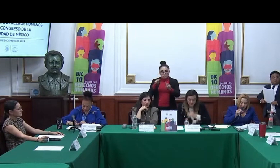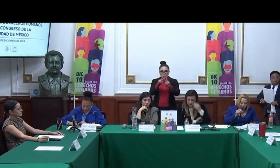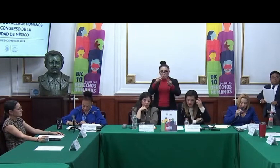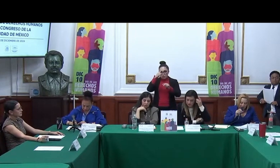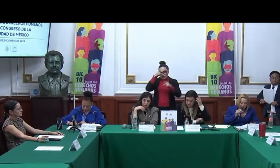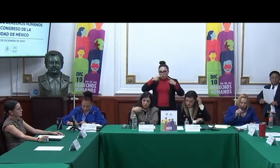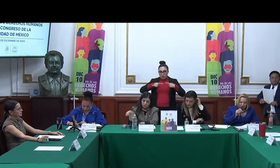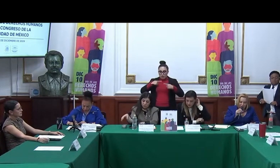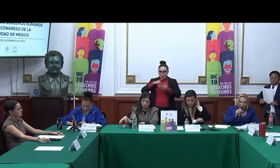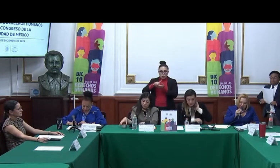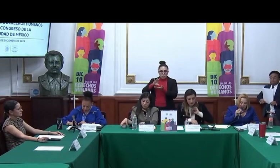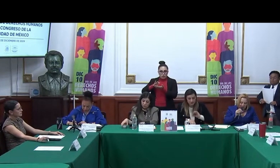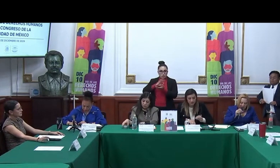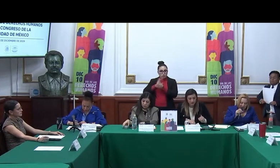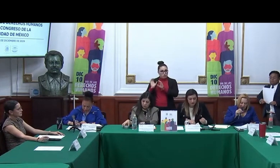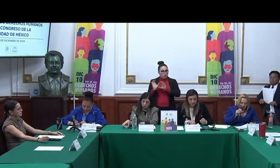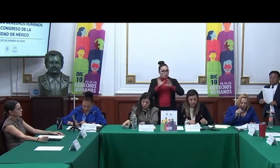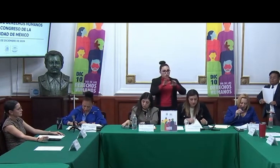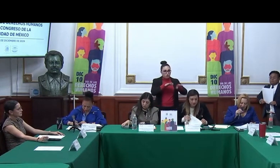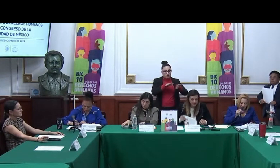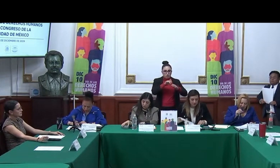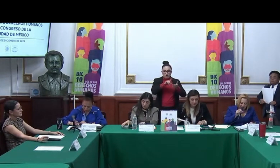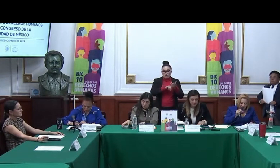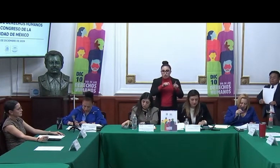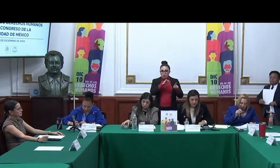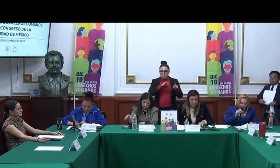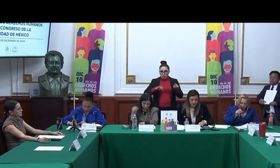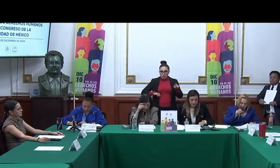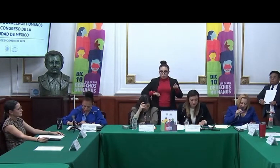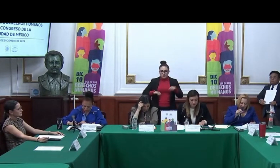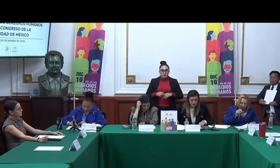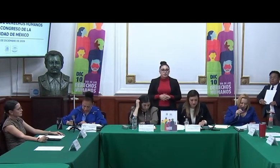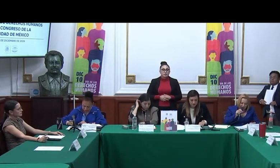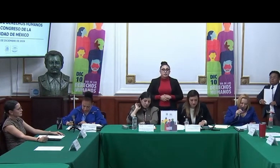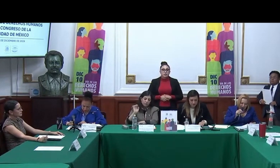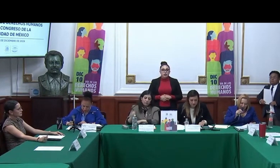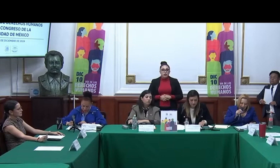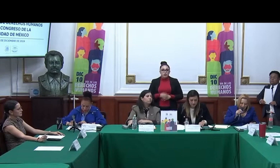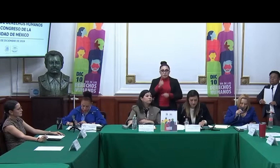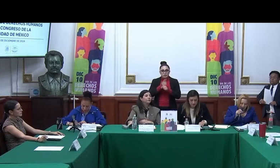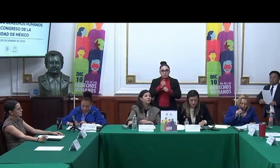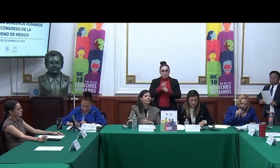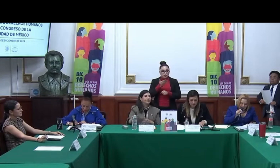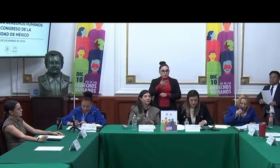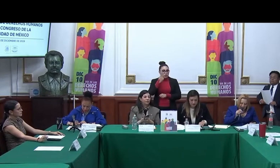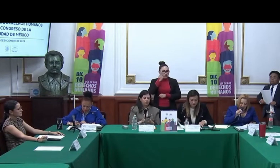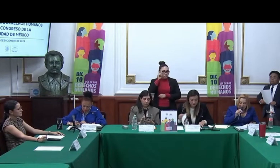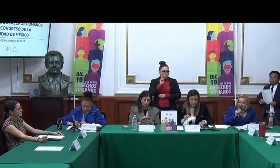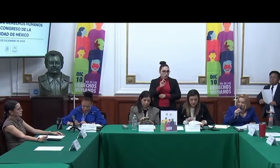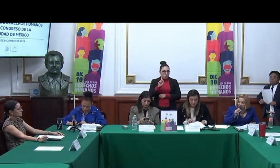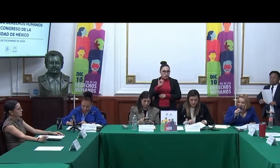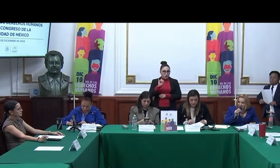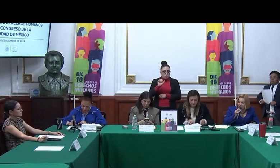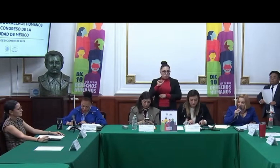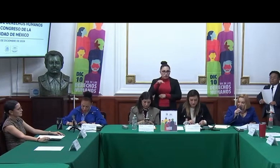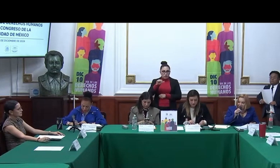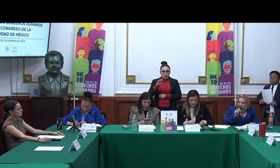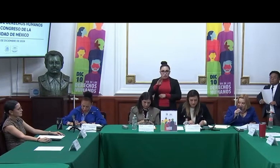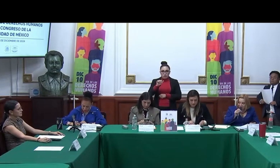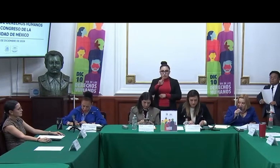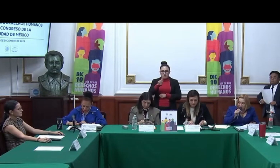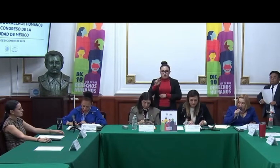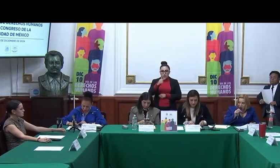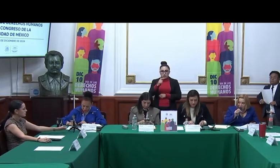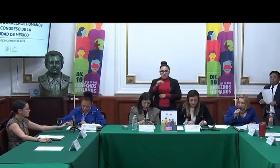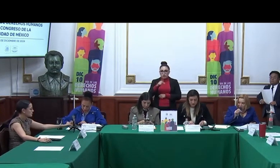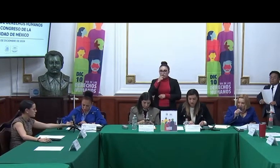laboral de personas con discapacidad en las alcaldías. Diputada Diana Barragán Sánchez, el